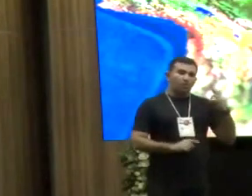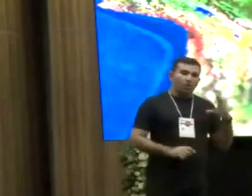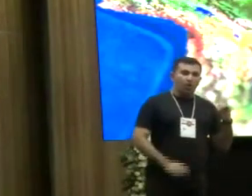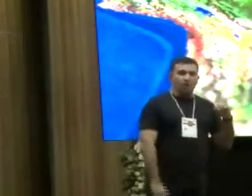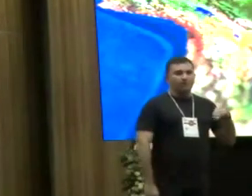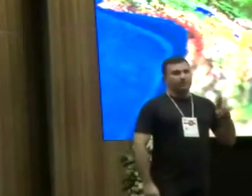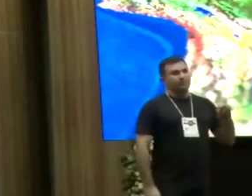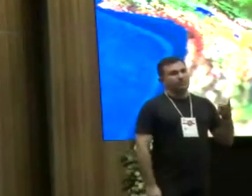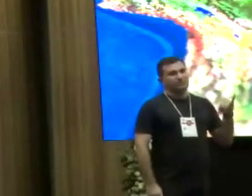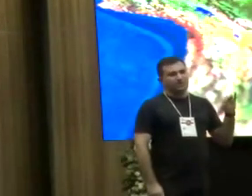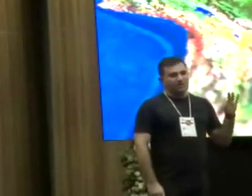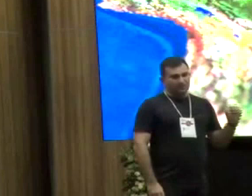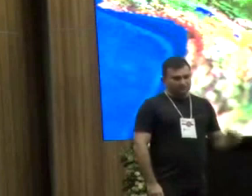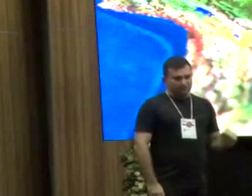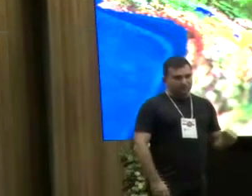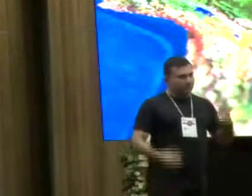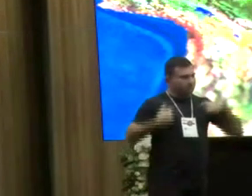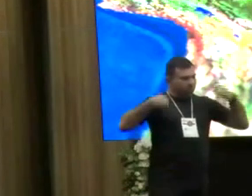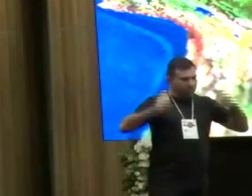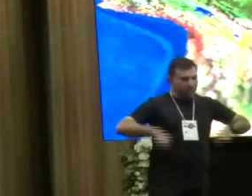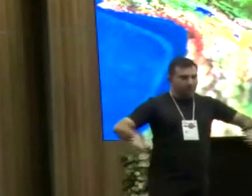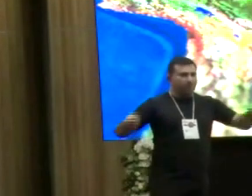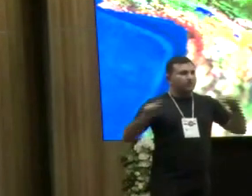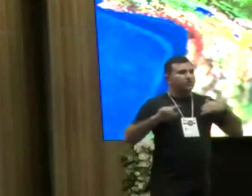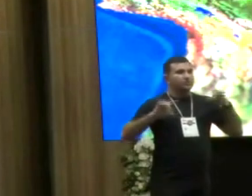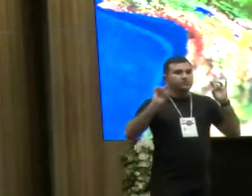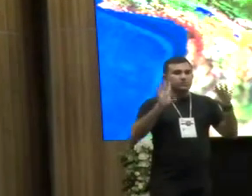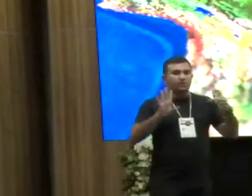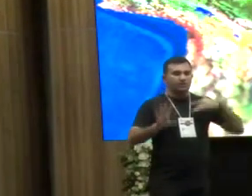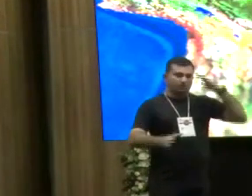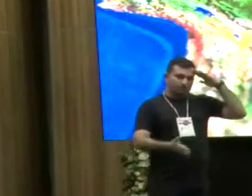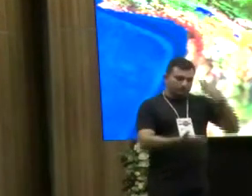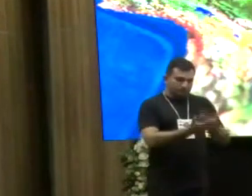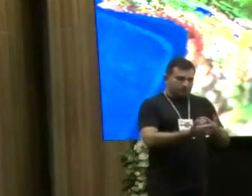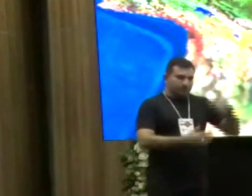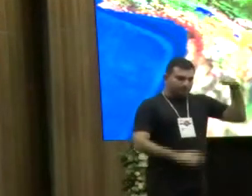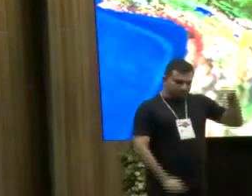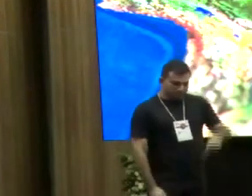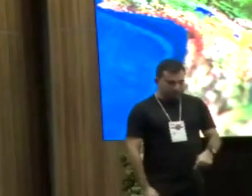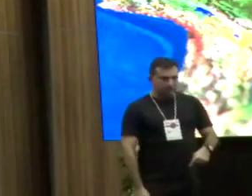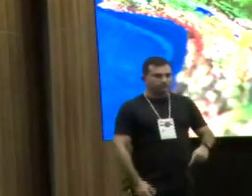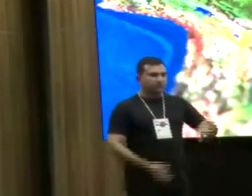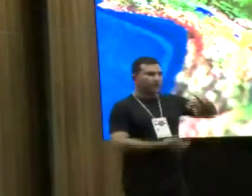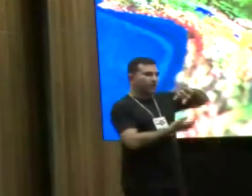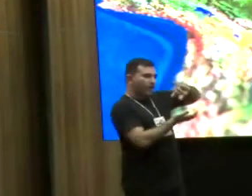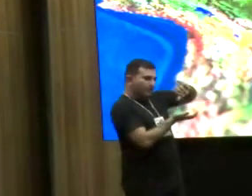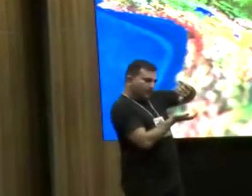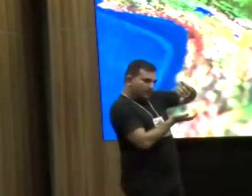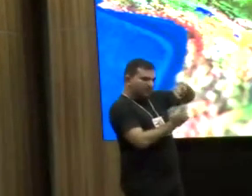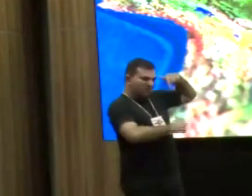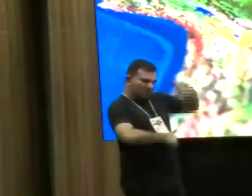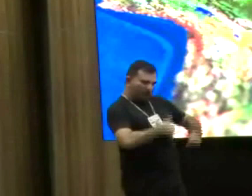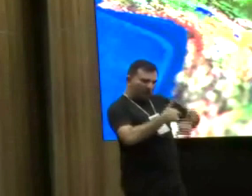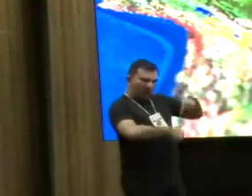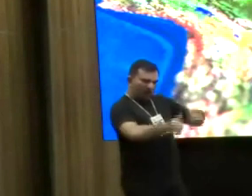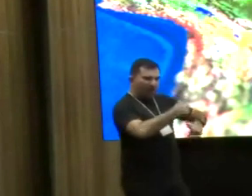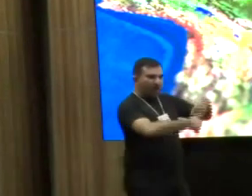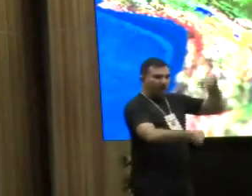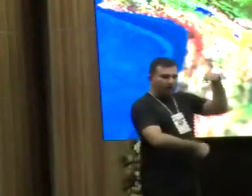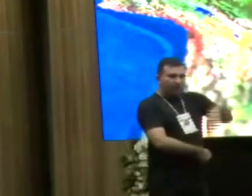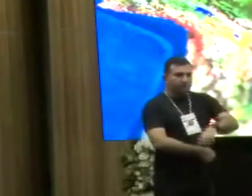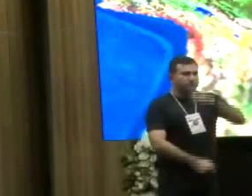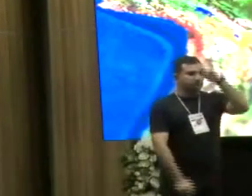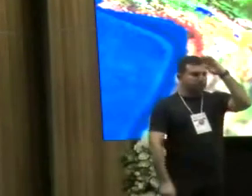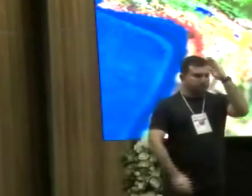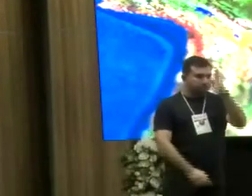isso. Basta eu acreditar que dentro do modo de produção capitalista, esse país